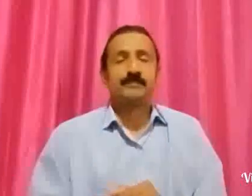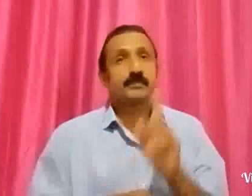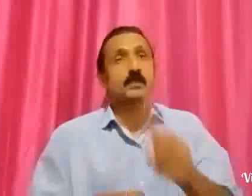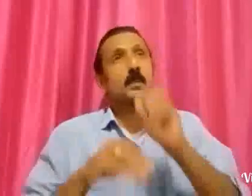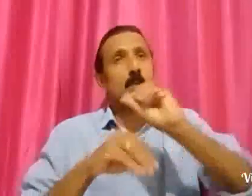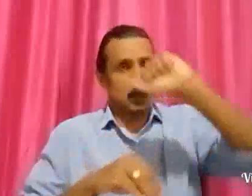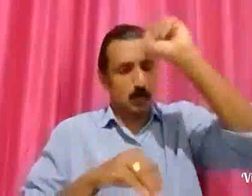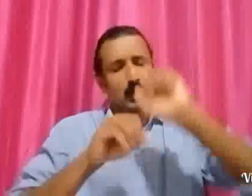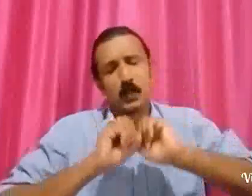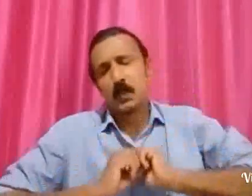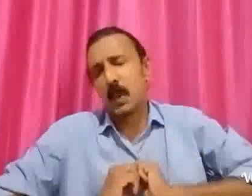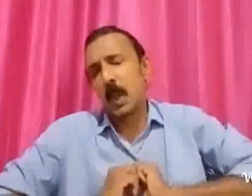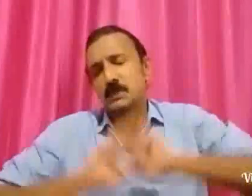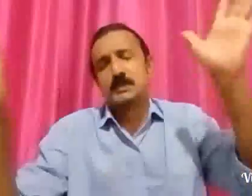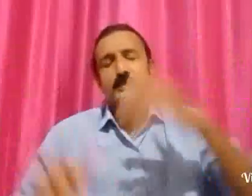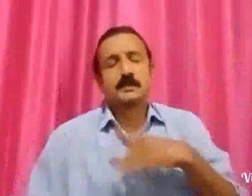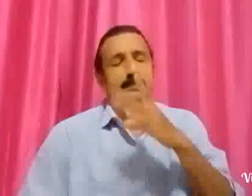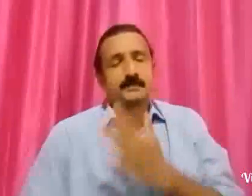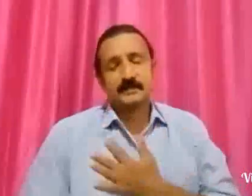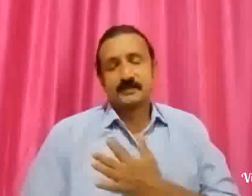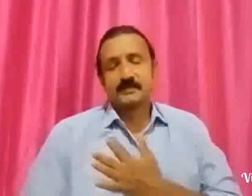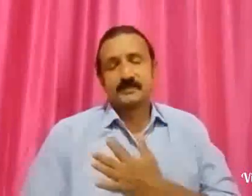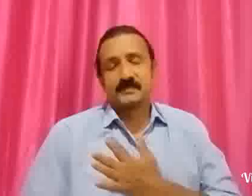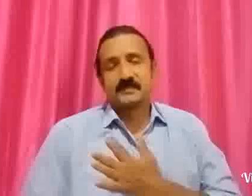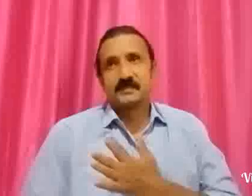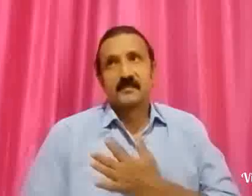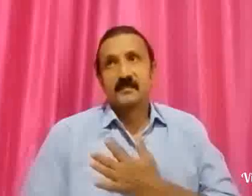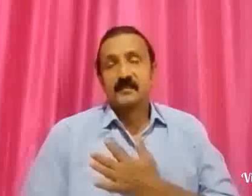കവിതച്ച് എന്താ പറയുന്നത്? എൻഗേജ്മെന്റ് കല്യാണം പോലെ നടത്തണമെങ്കിൽ അവന്